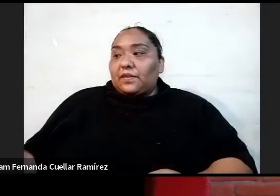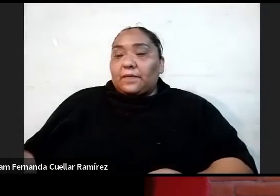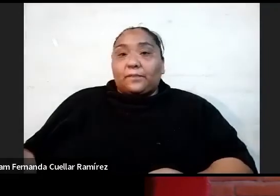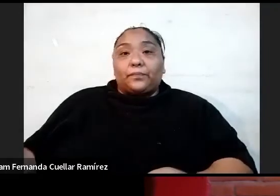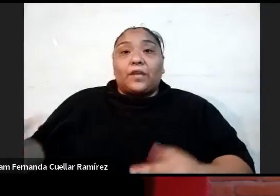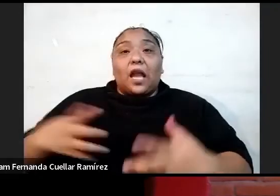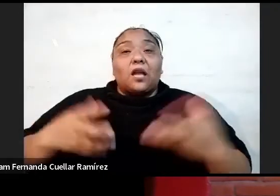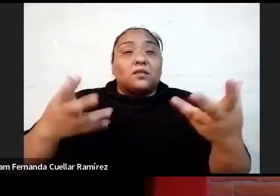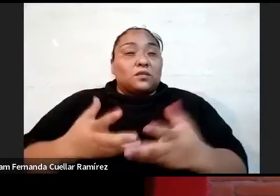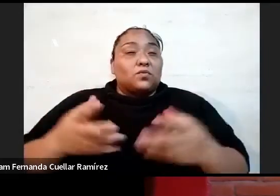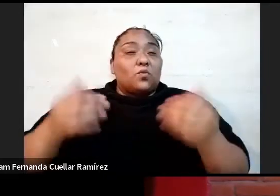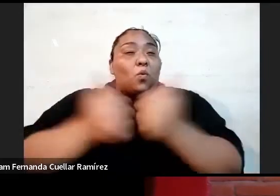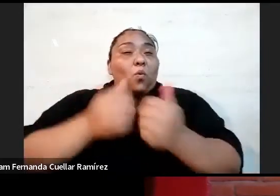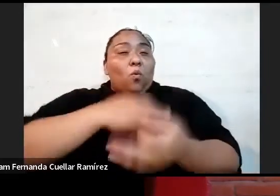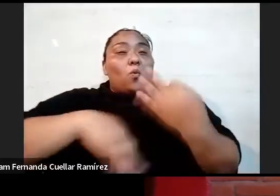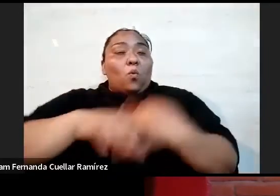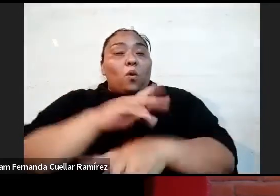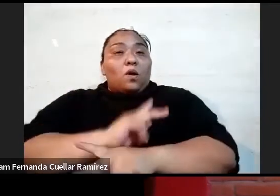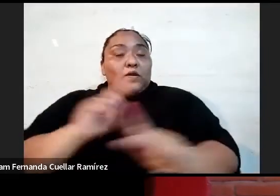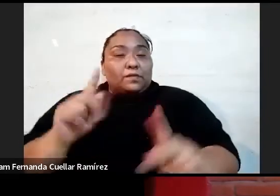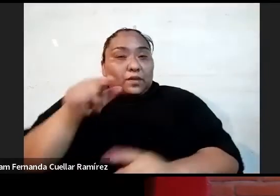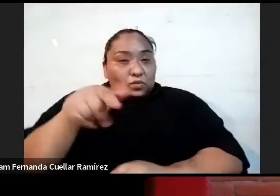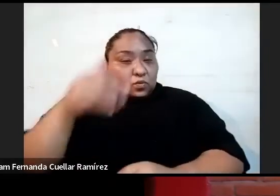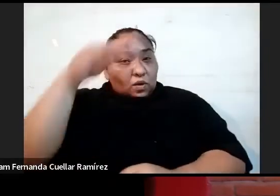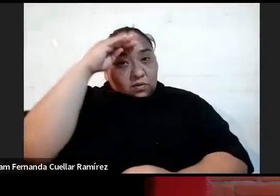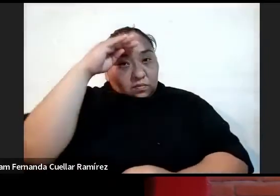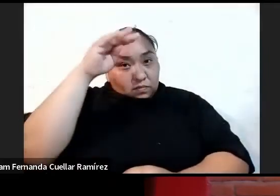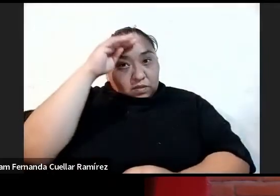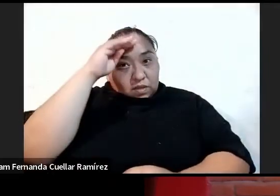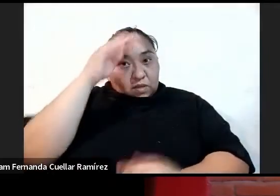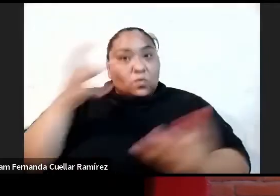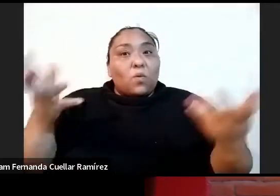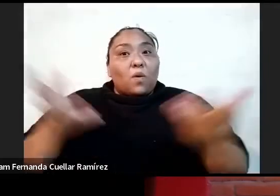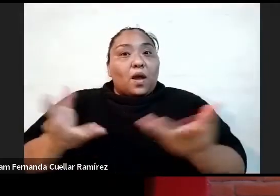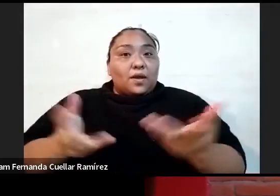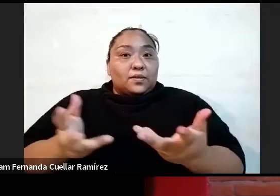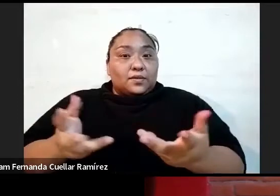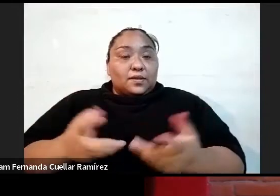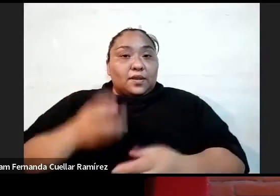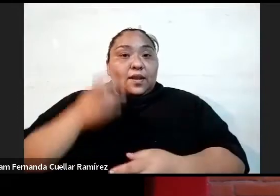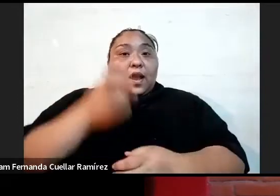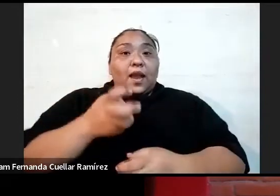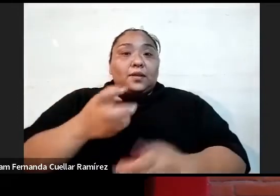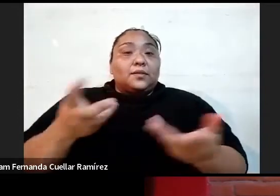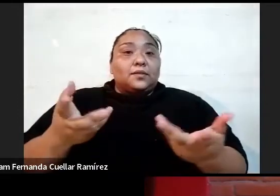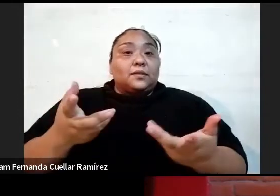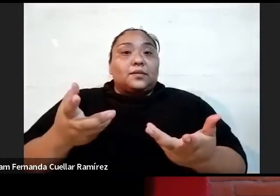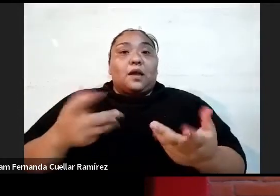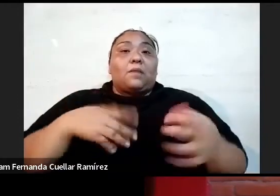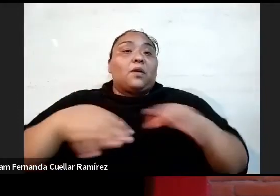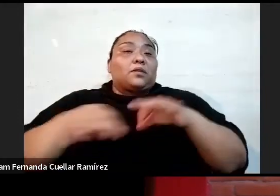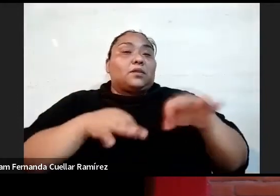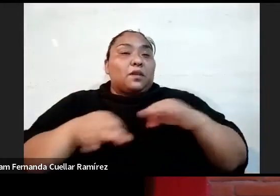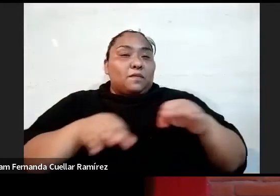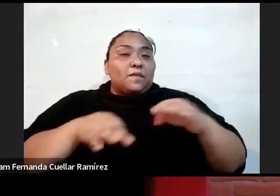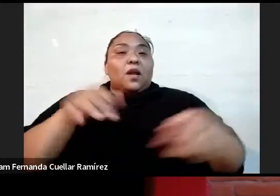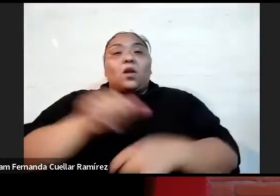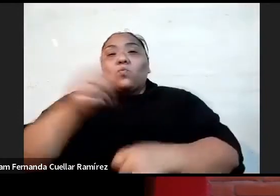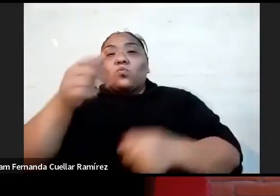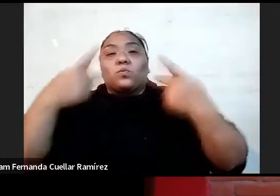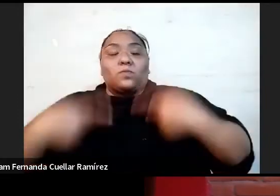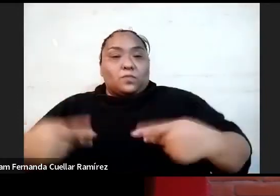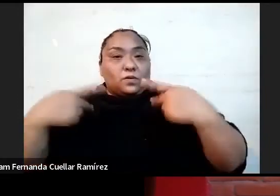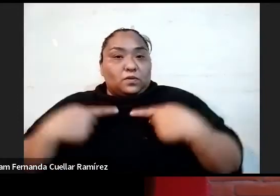¿has pensado justo hacer como esta propuesta más allá de tu trabajo artístico, trabajarlo con otras personas?